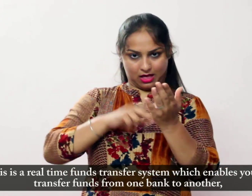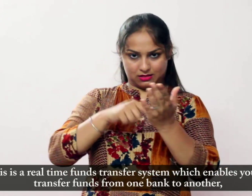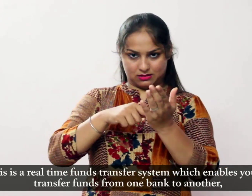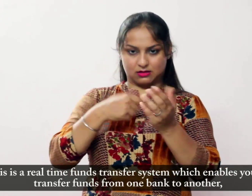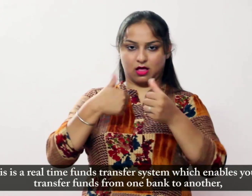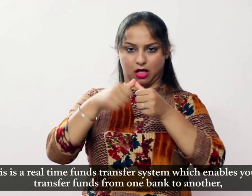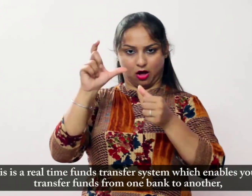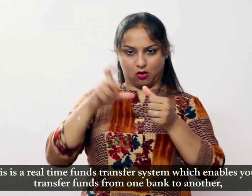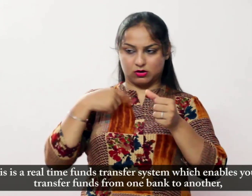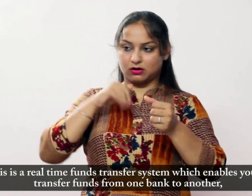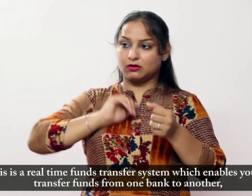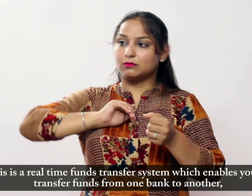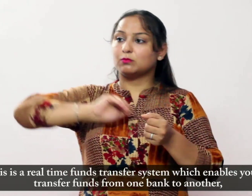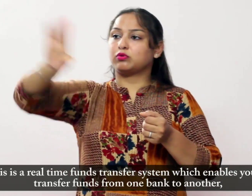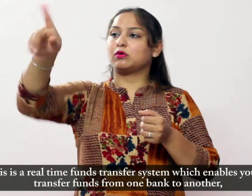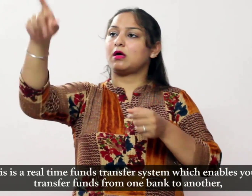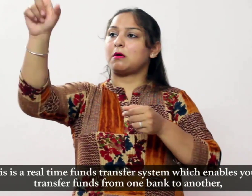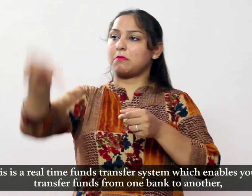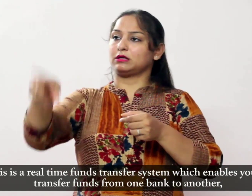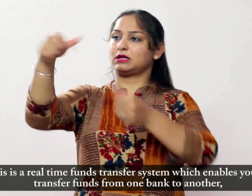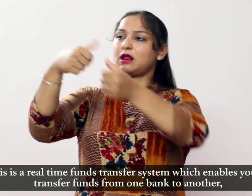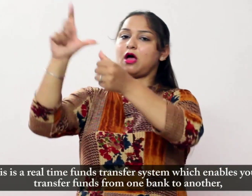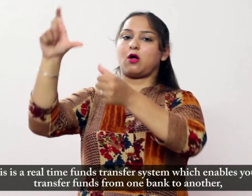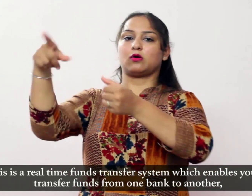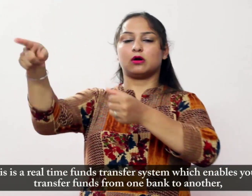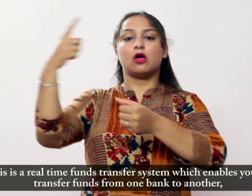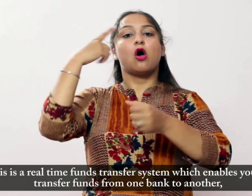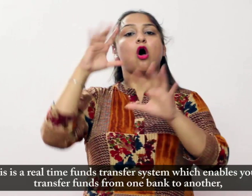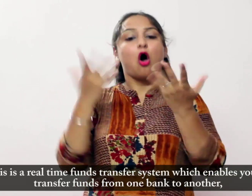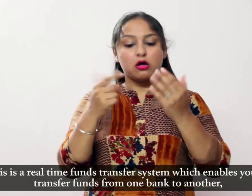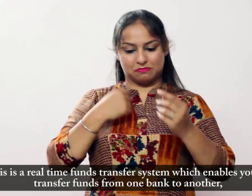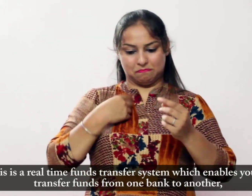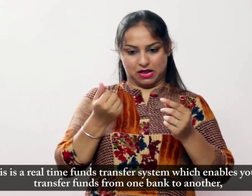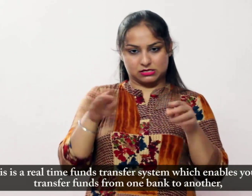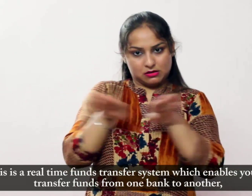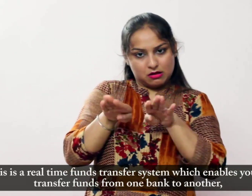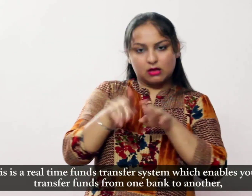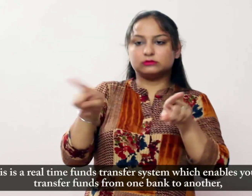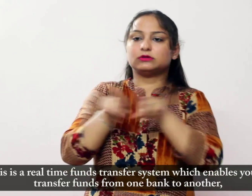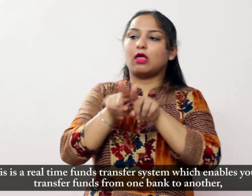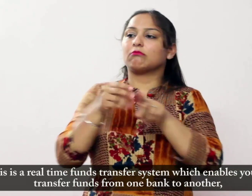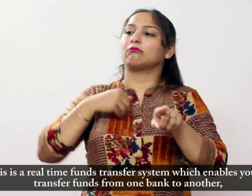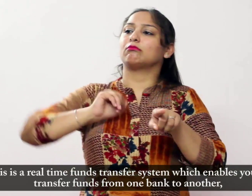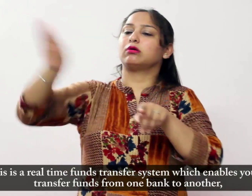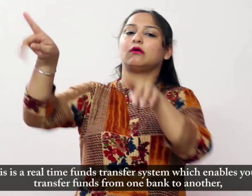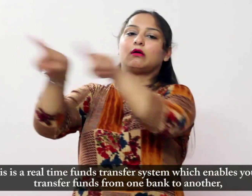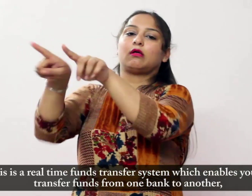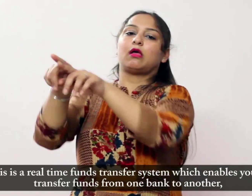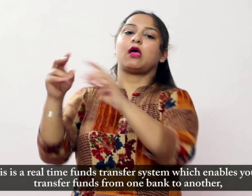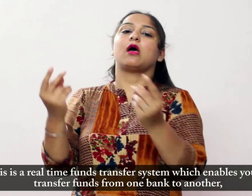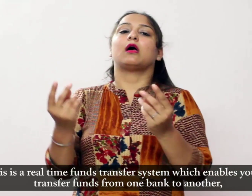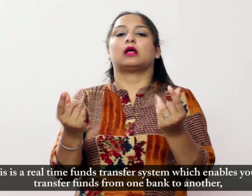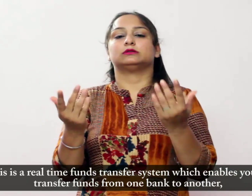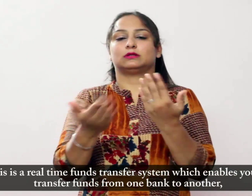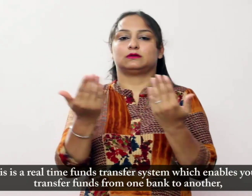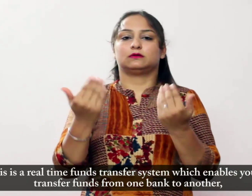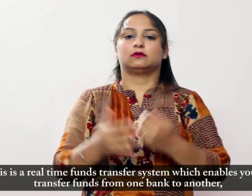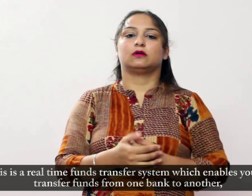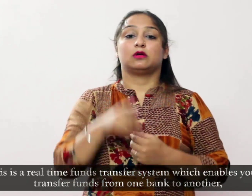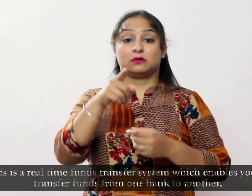ट्रांसफर करने में सक्षम बनाता है। हस्तांतरित राशि तुरंत एक बैंक के खाते से काट